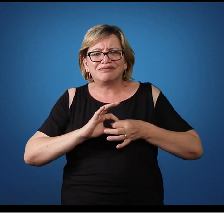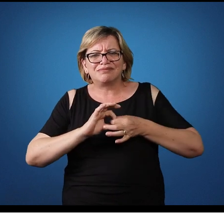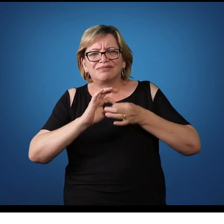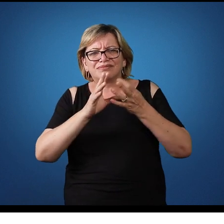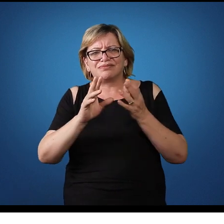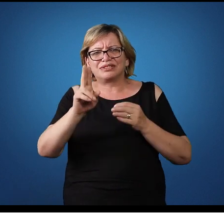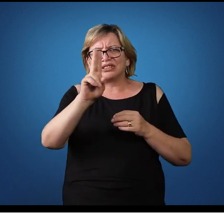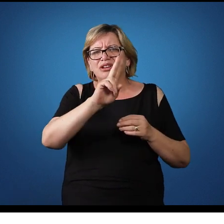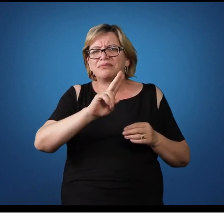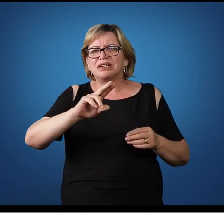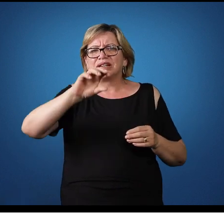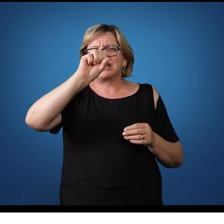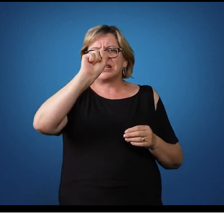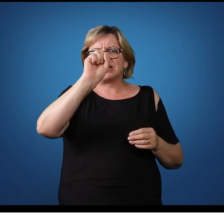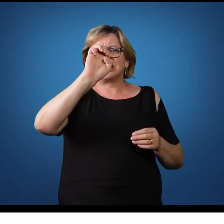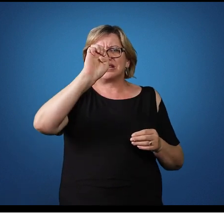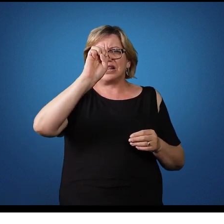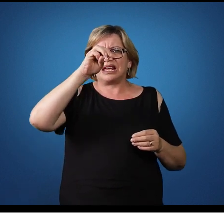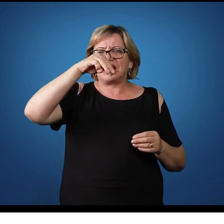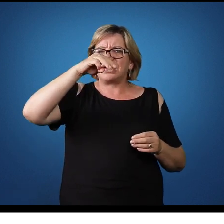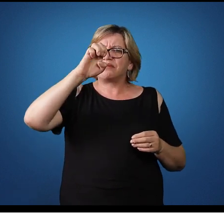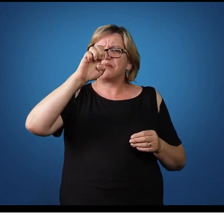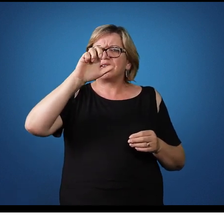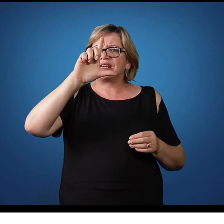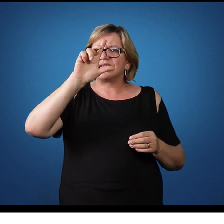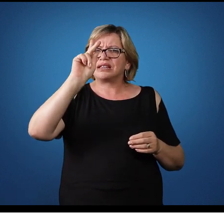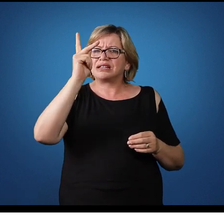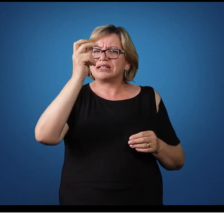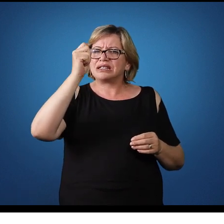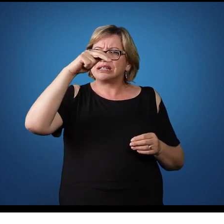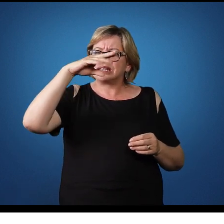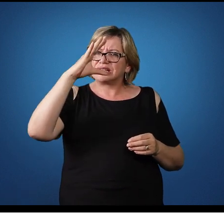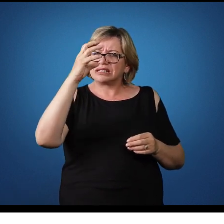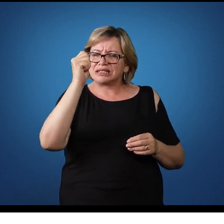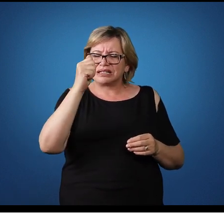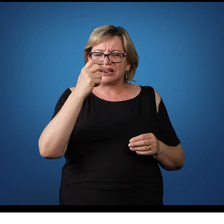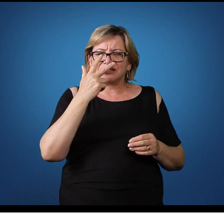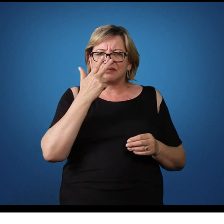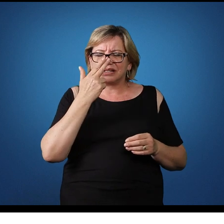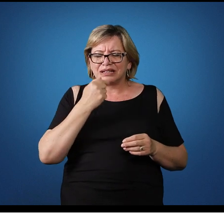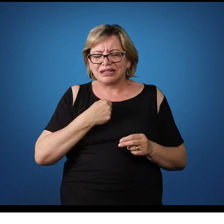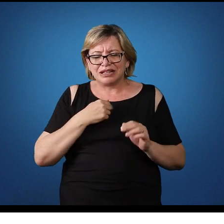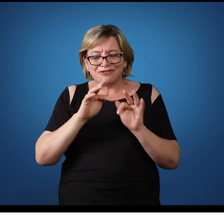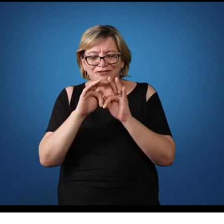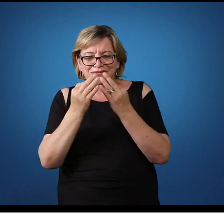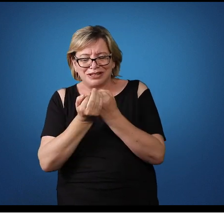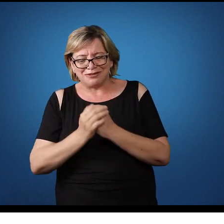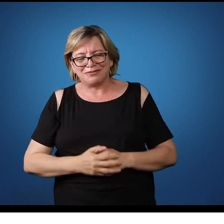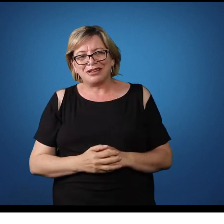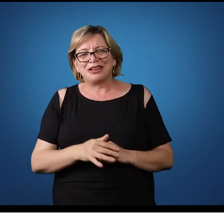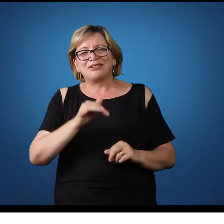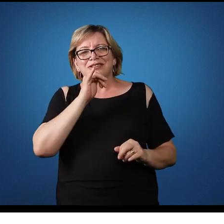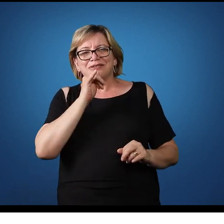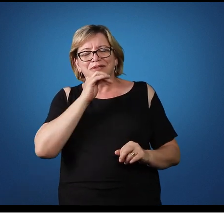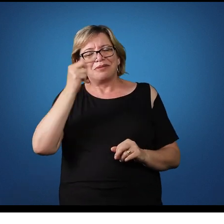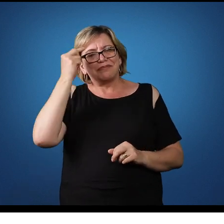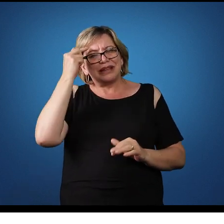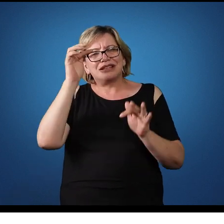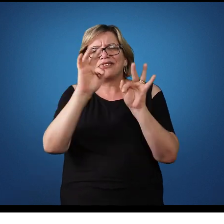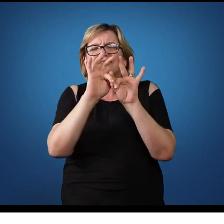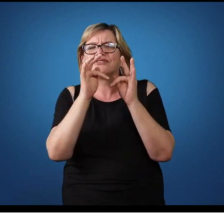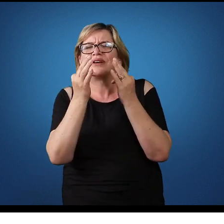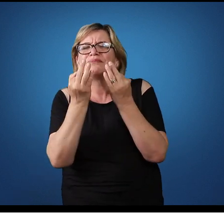de semelhança de família. O que é uma semelhança de família? Bom, pense em uma família. Pense, por exemplo, em uma reunião em